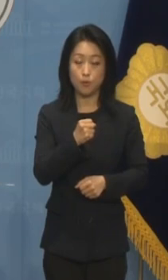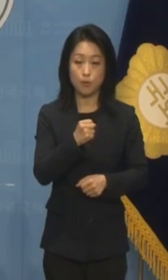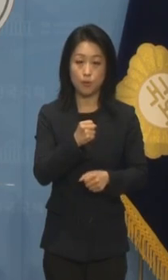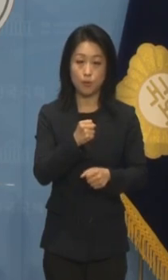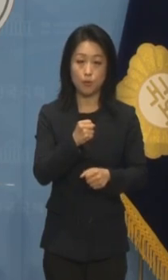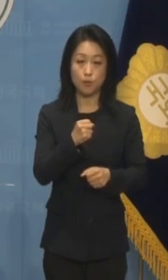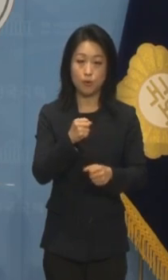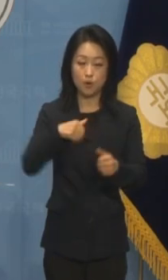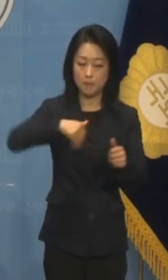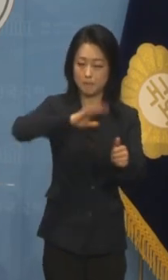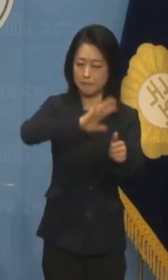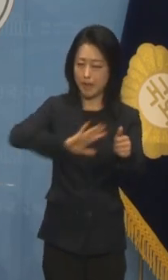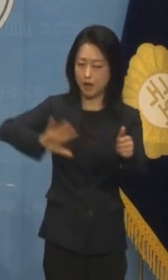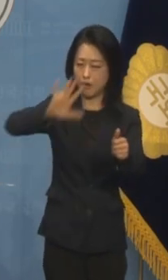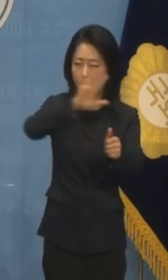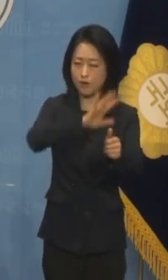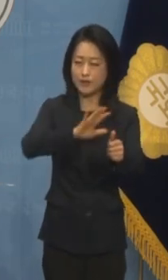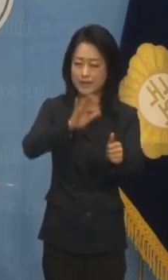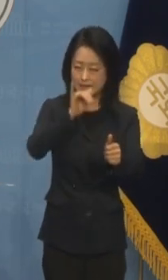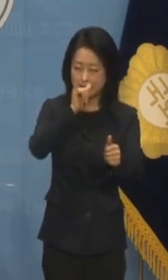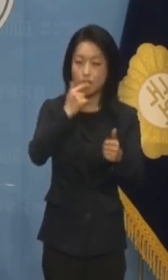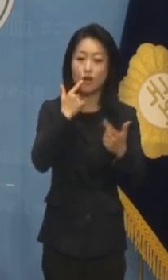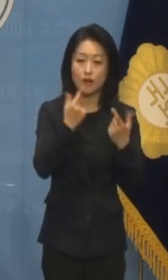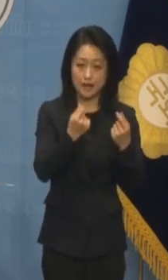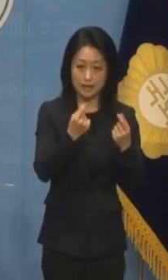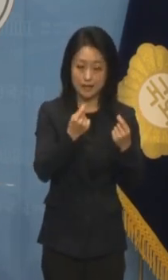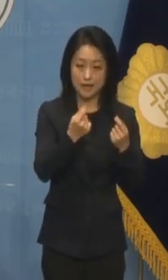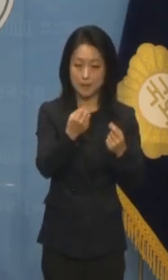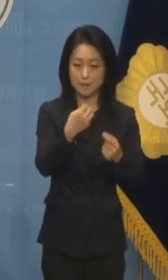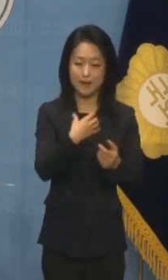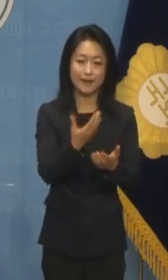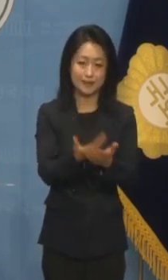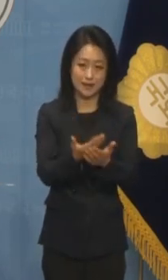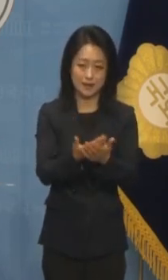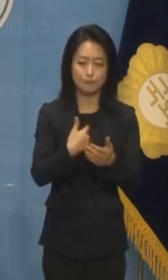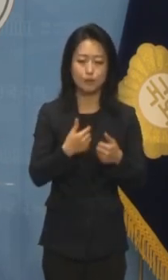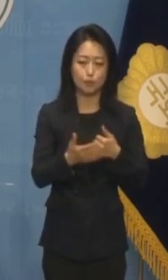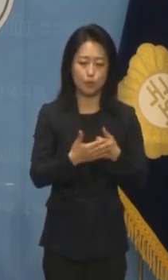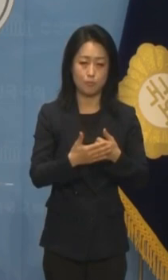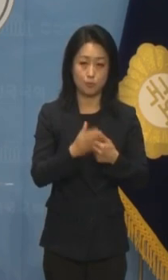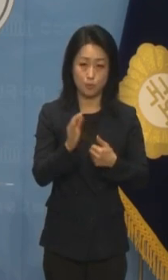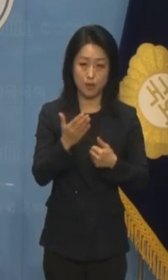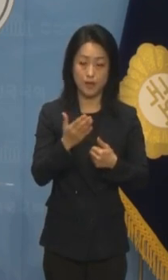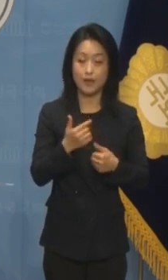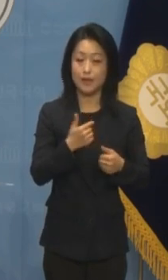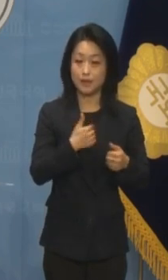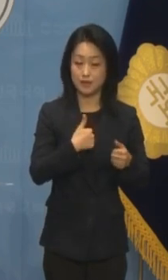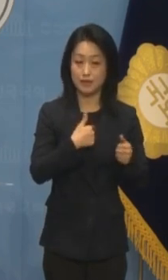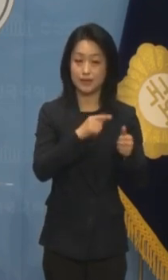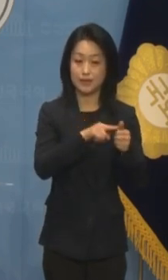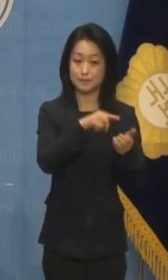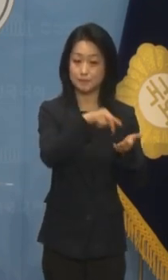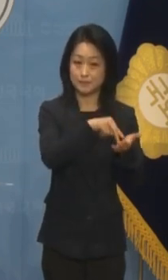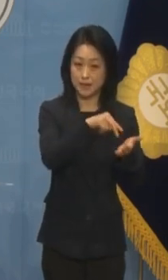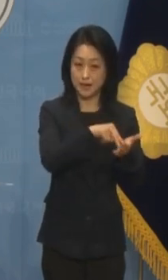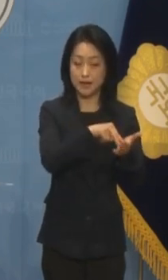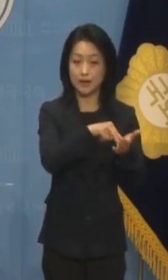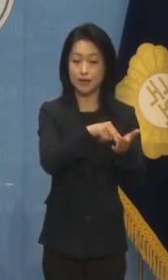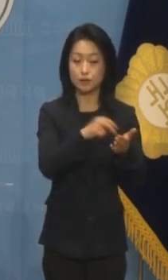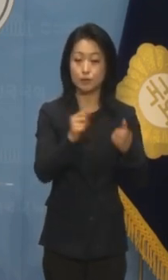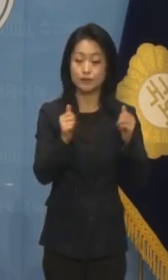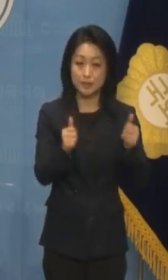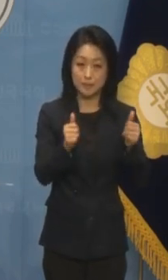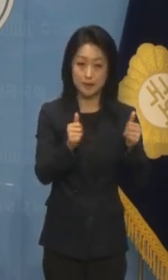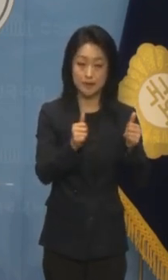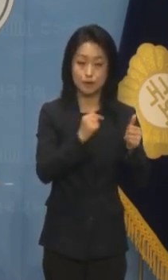있던 사건이라는 점들을 얘기해 준 거고, 우리가 했던 주장, 재판